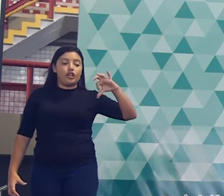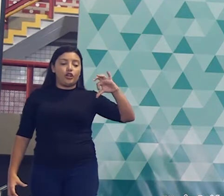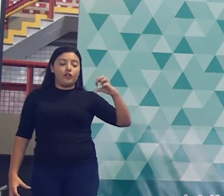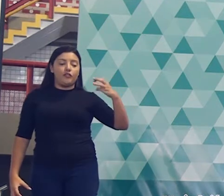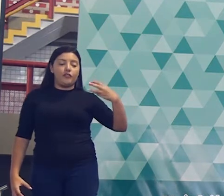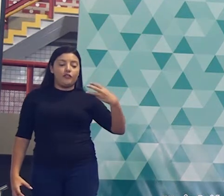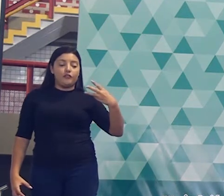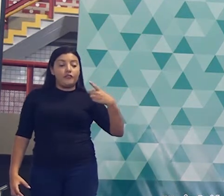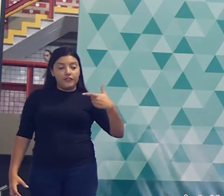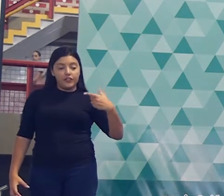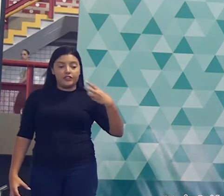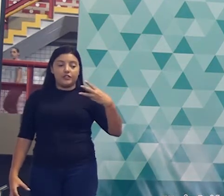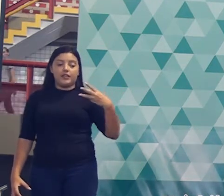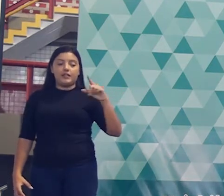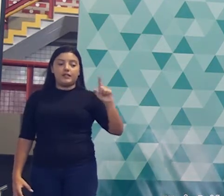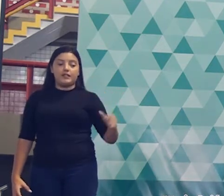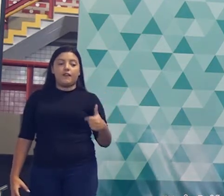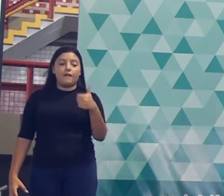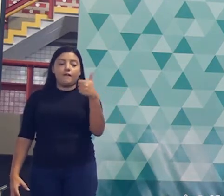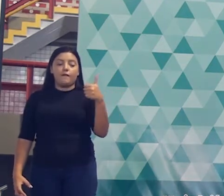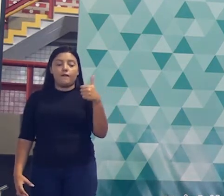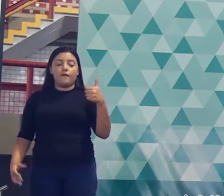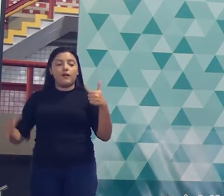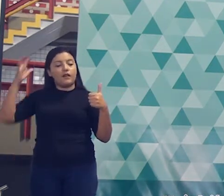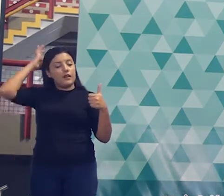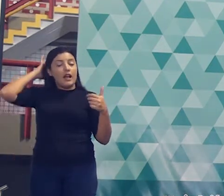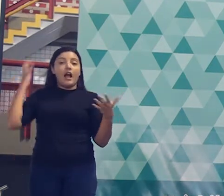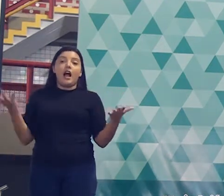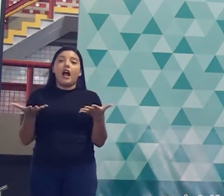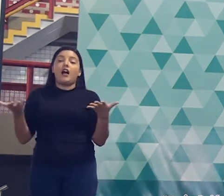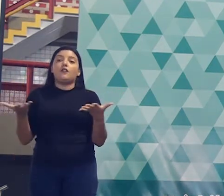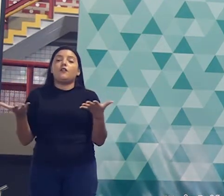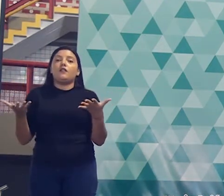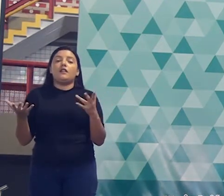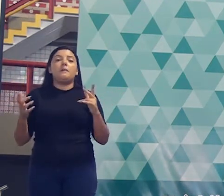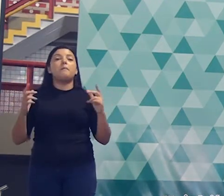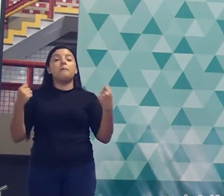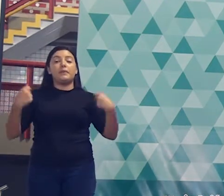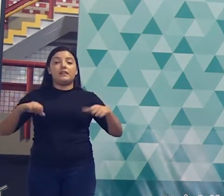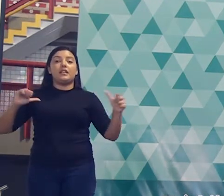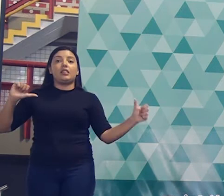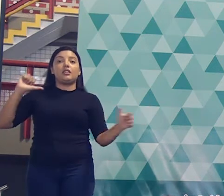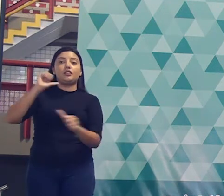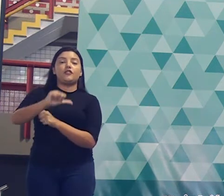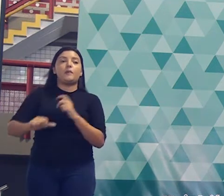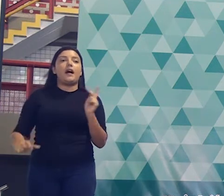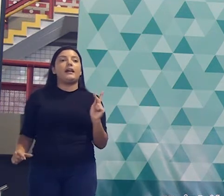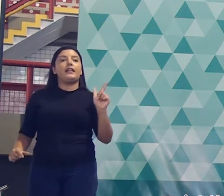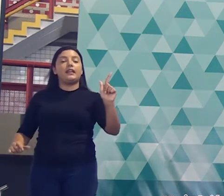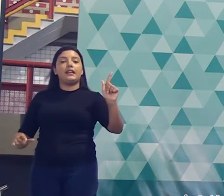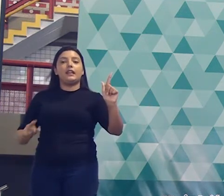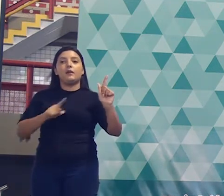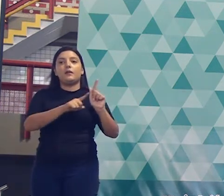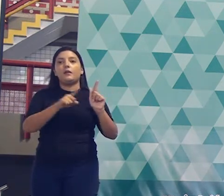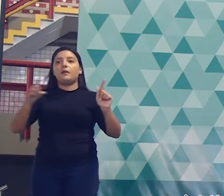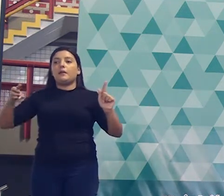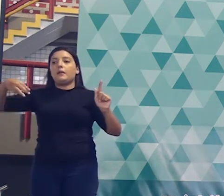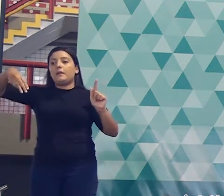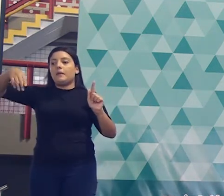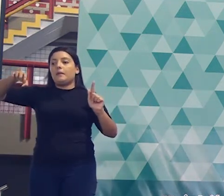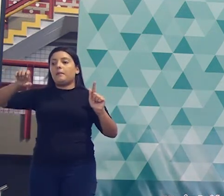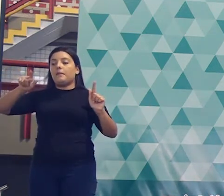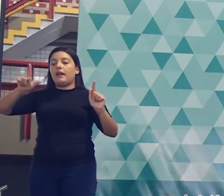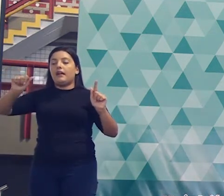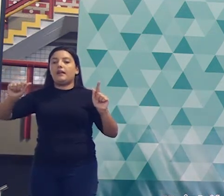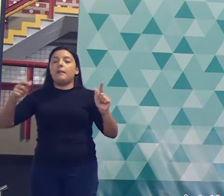17.923,1 kJ. Como é um número muito grande, vamos transformar de quilo para mega. Pode ser? Transformando de quilo para mega, eu